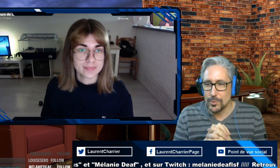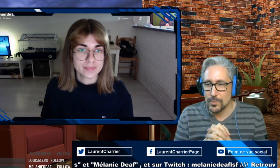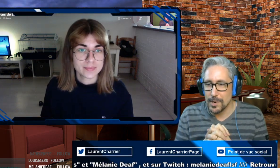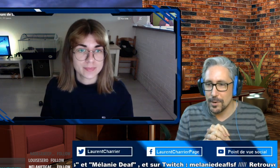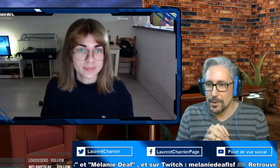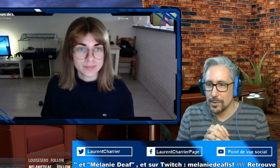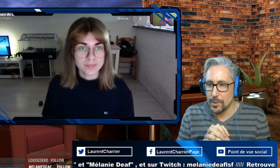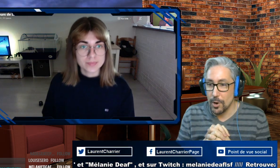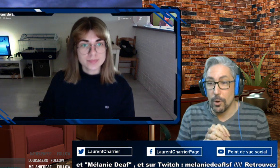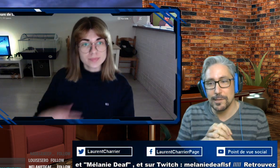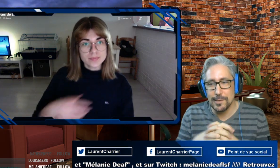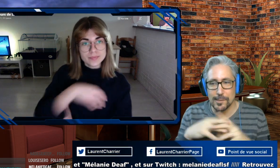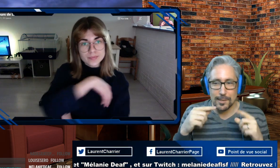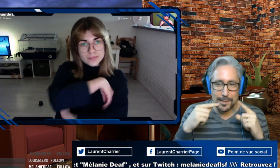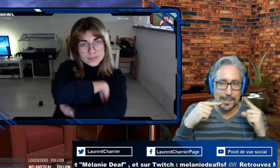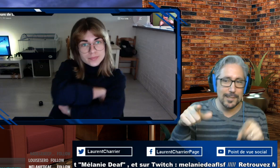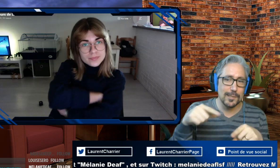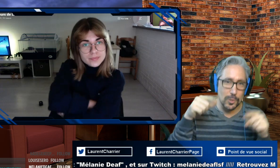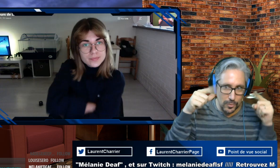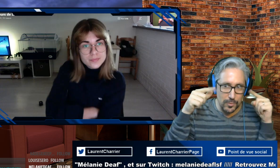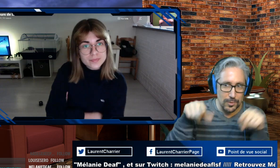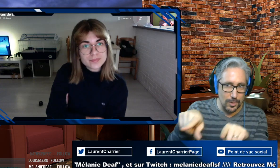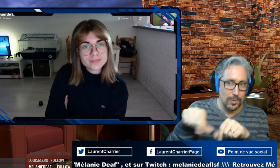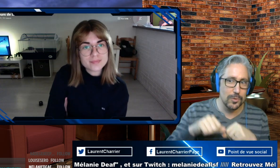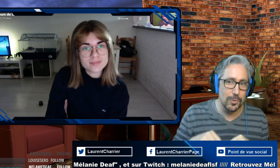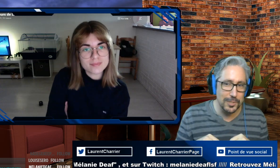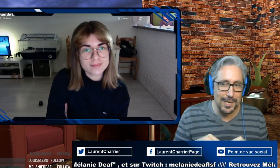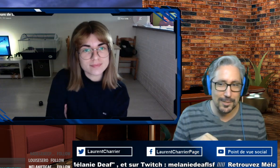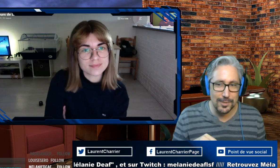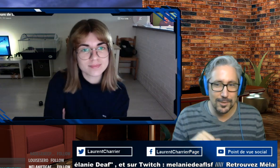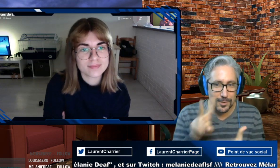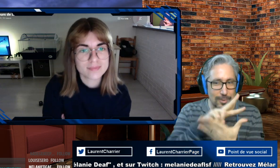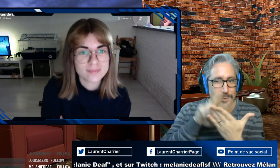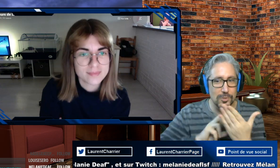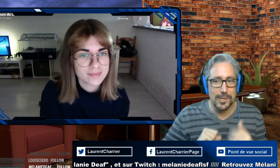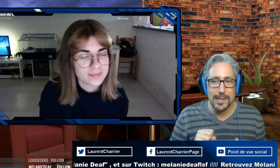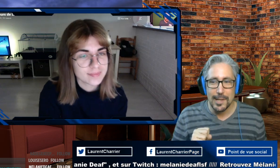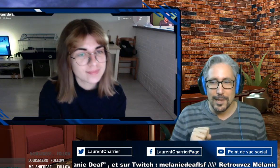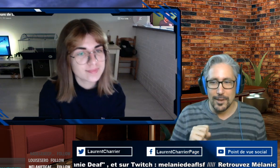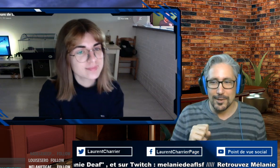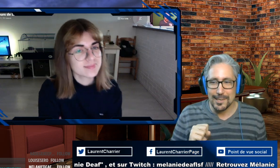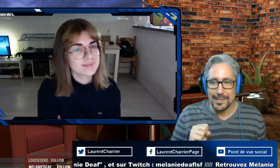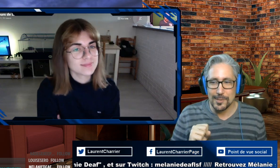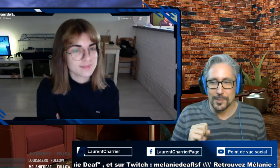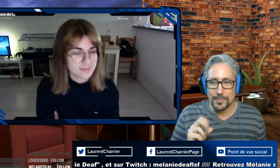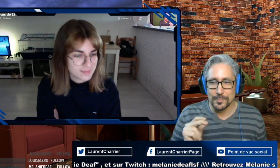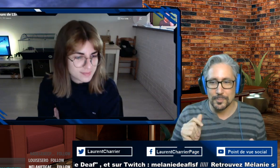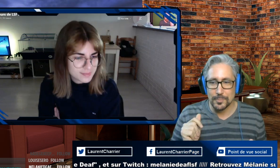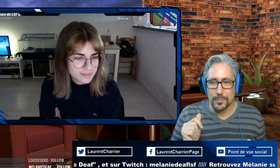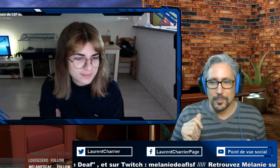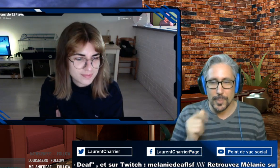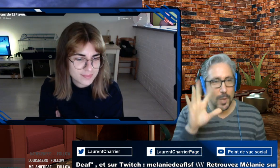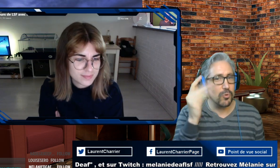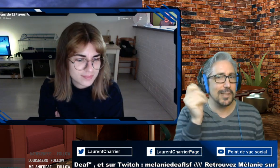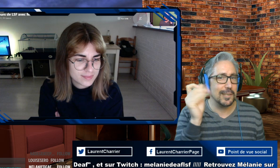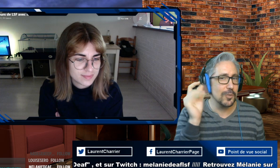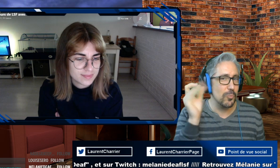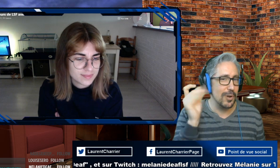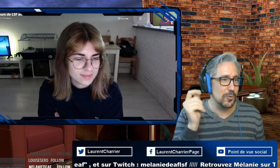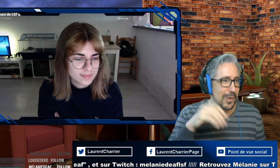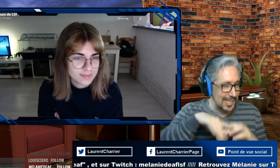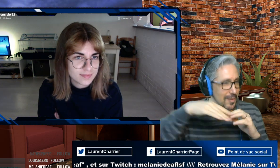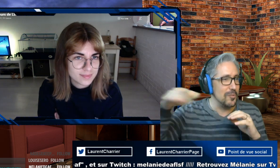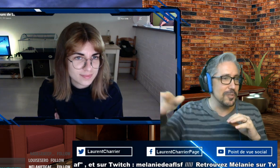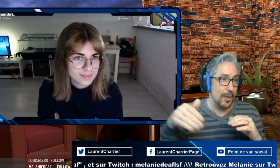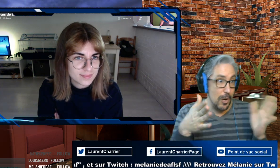Et du coup, alors ils disent. Ils disent, je vois dans le chat, je lis, qu'ils disent pour la dactylo,